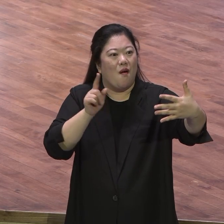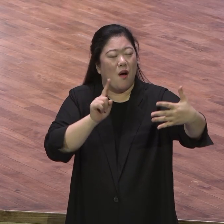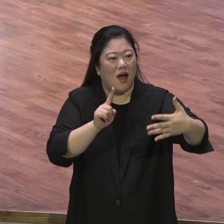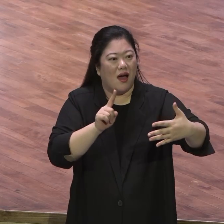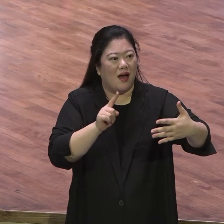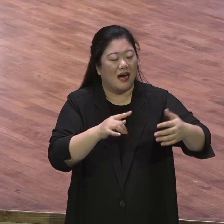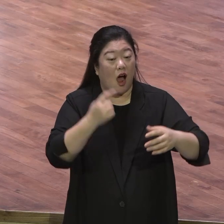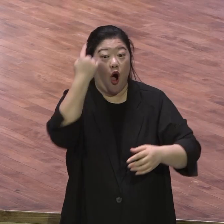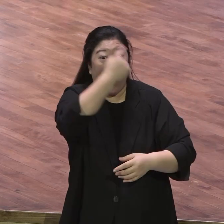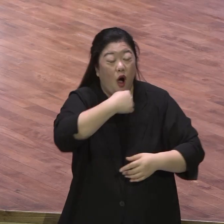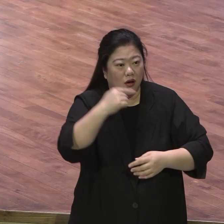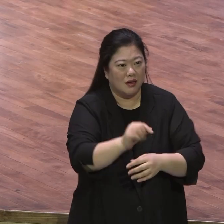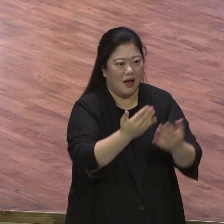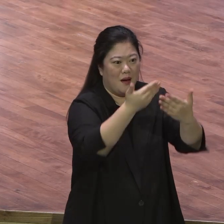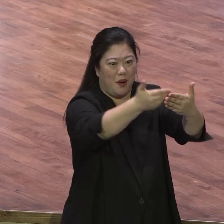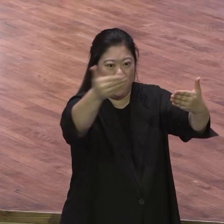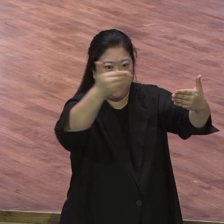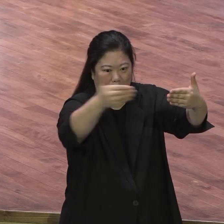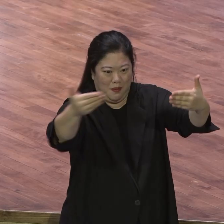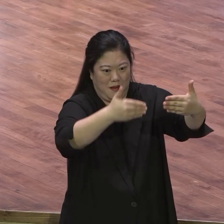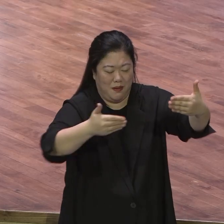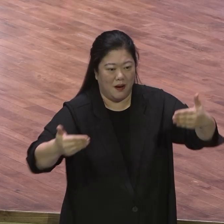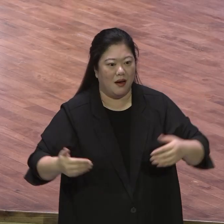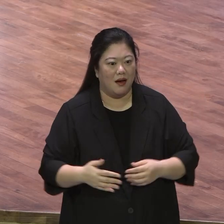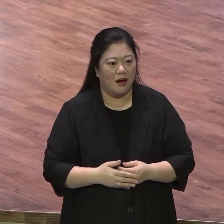같아요 너무 좋아요 반가워요